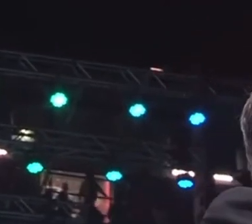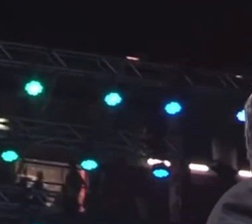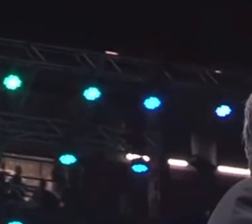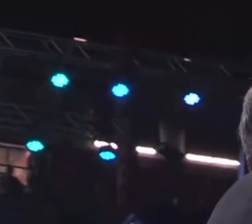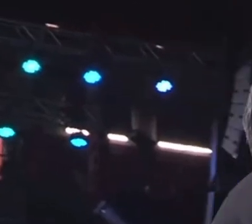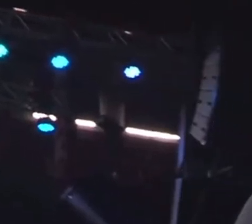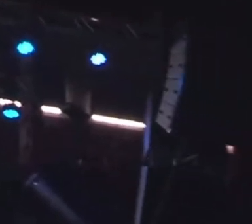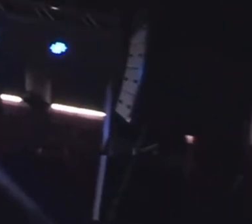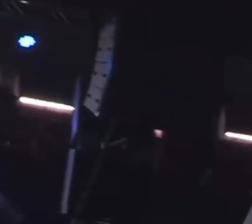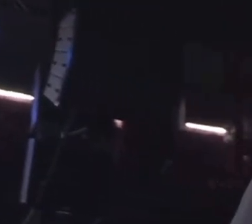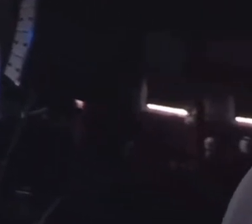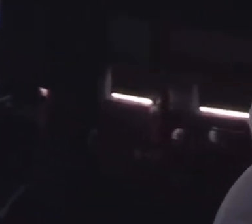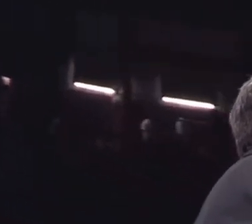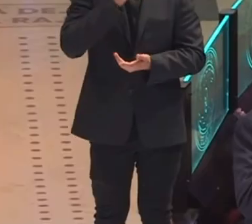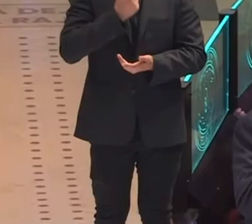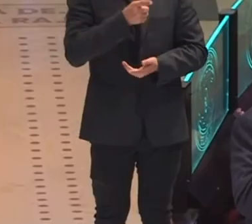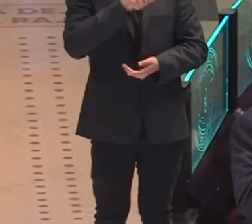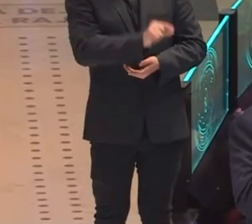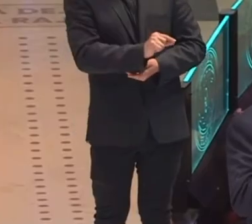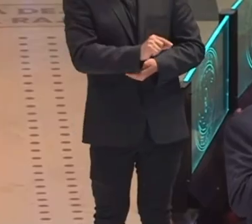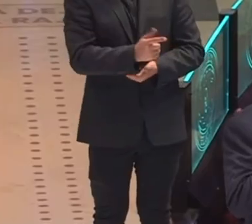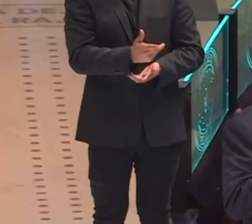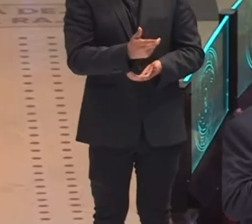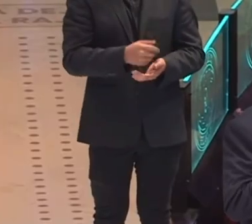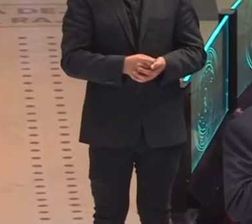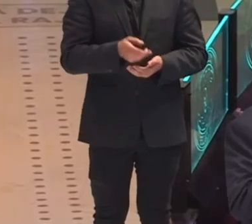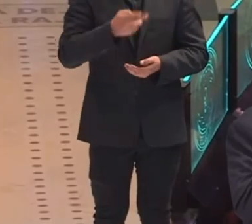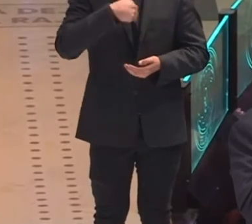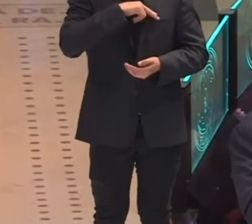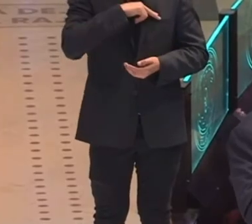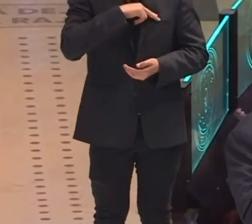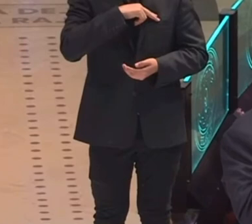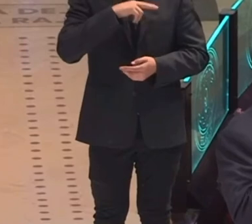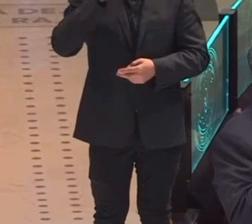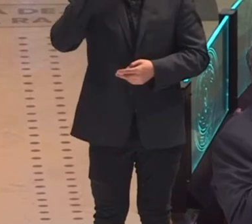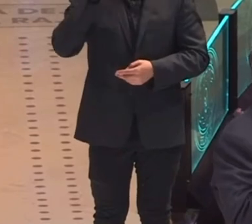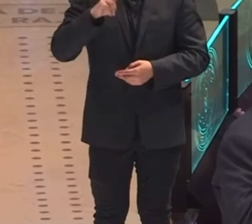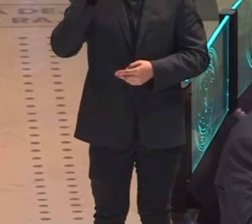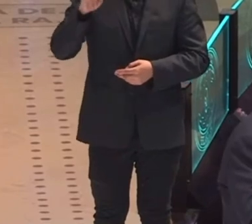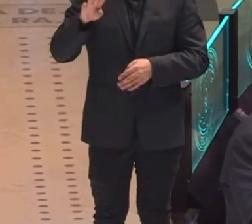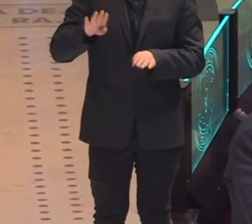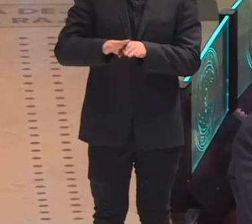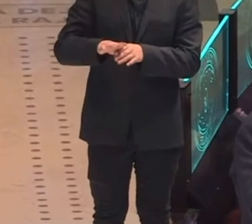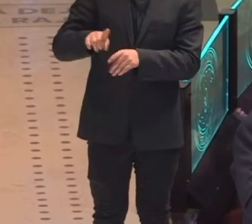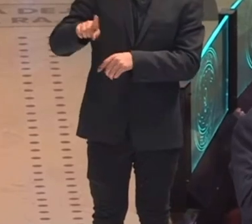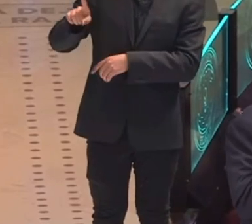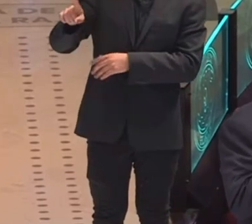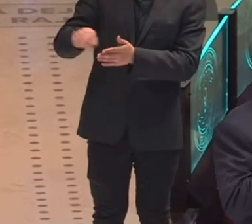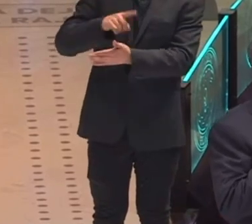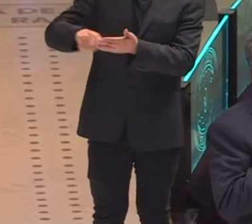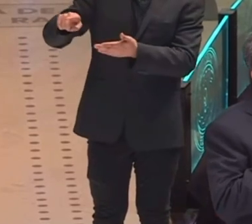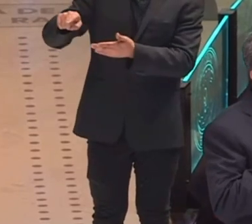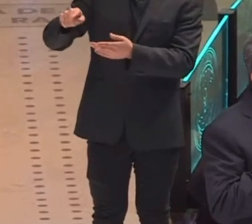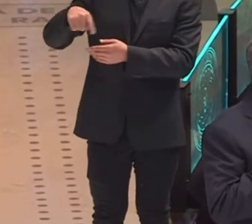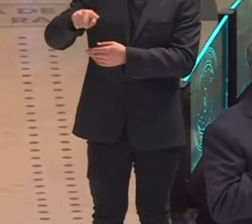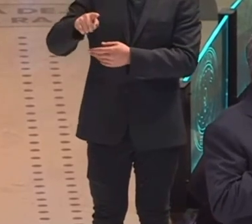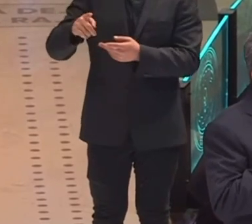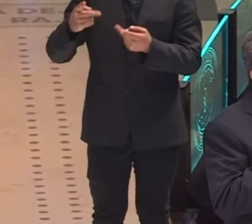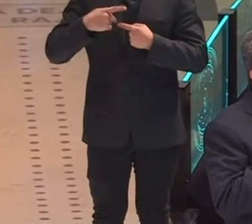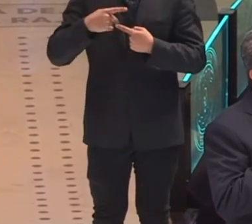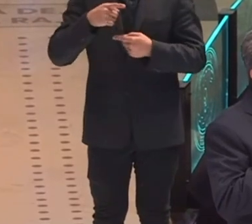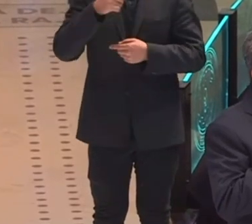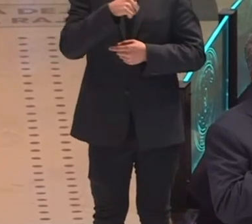Estamos polarizados. Estamos viendo cómo la descalificación y una lucha